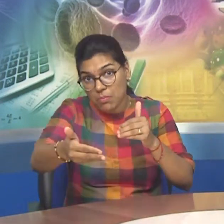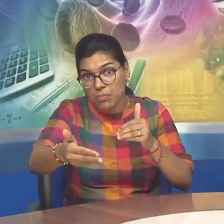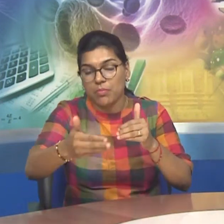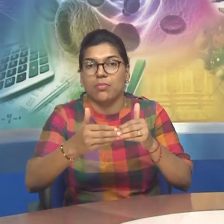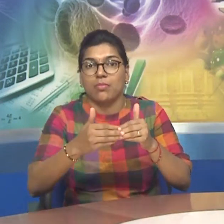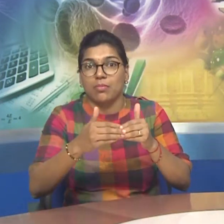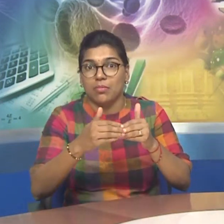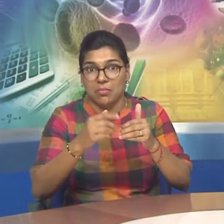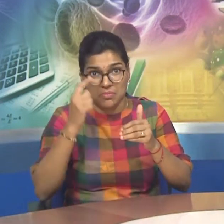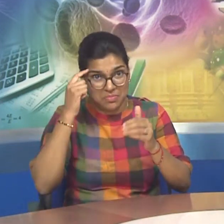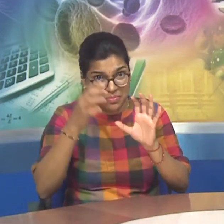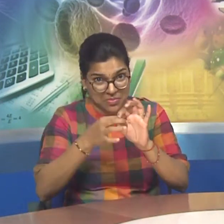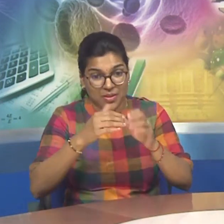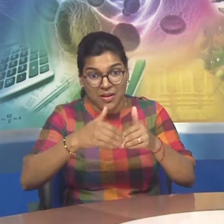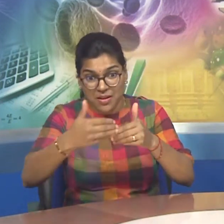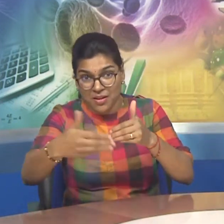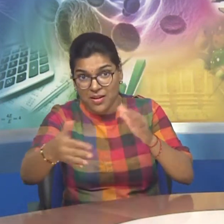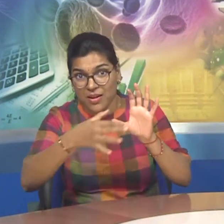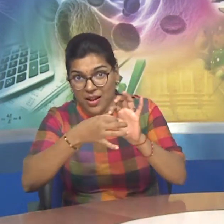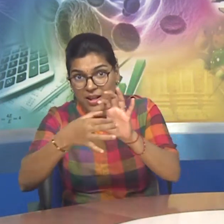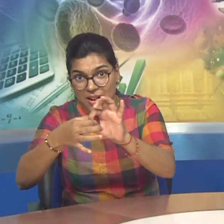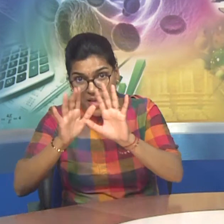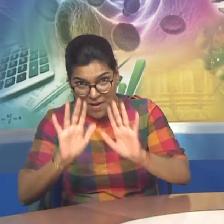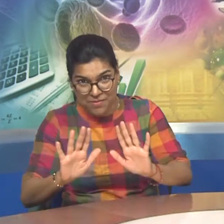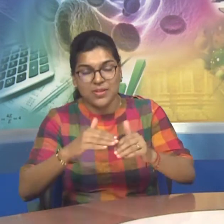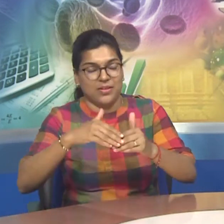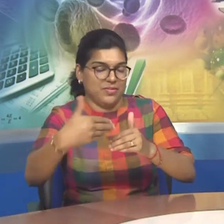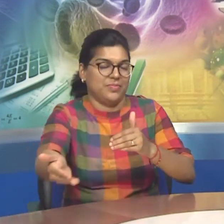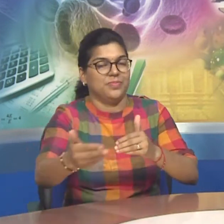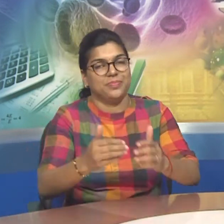What kind of words are being recommended in the above lines?